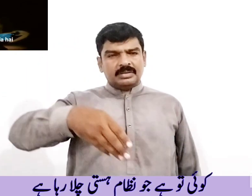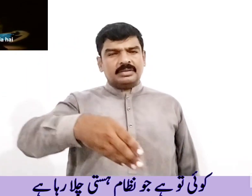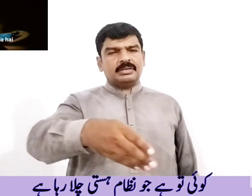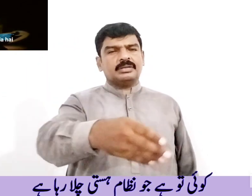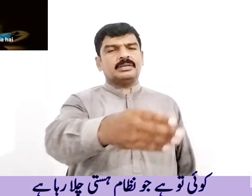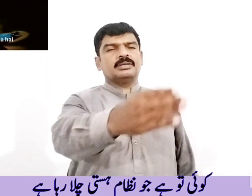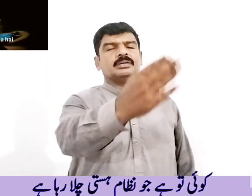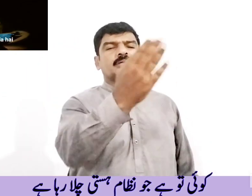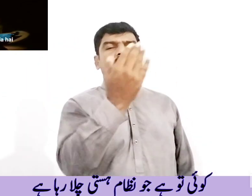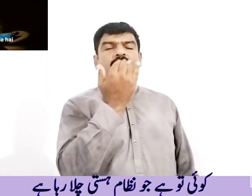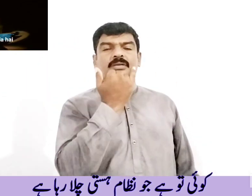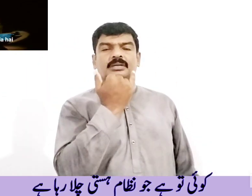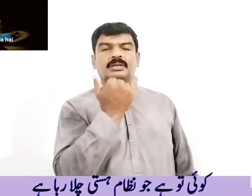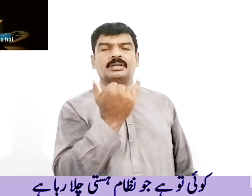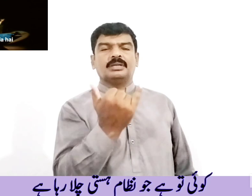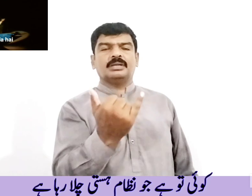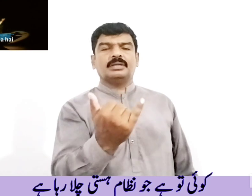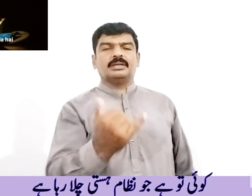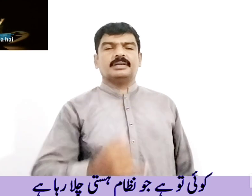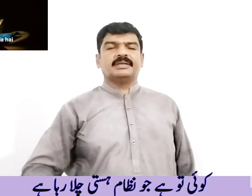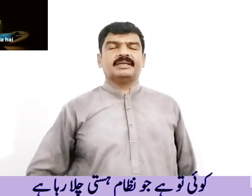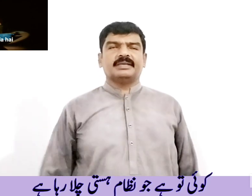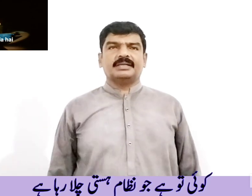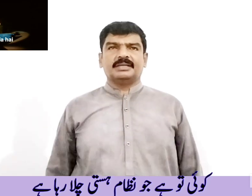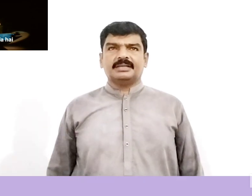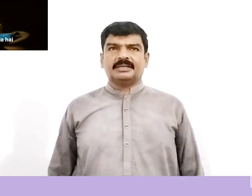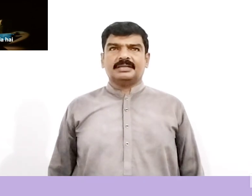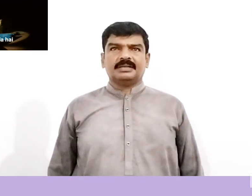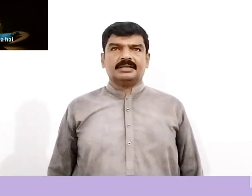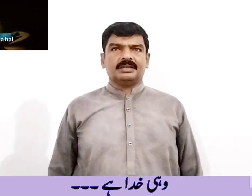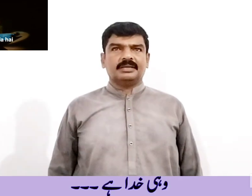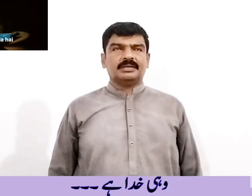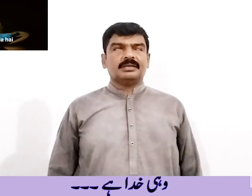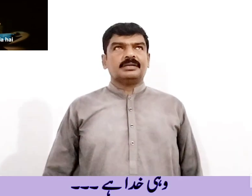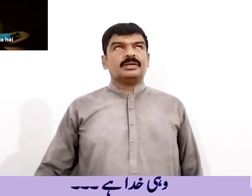चला रहा है,